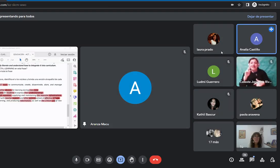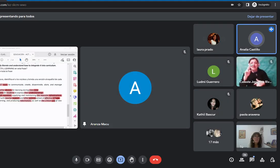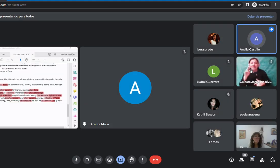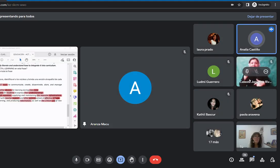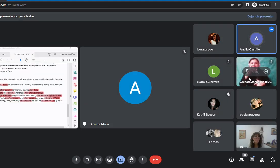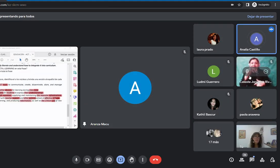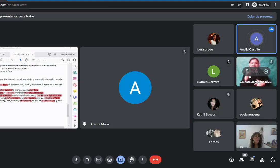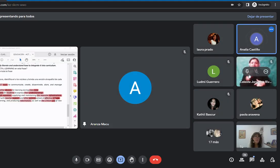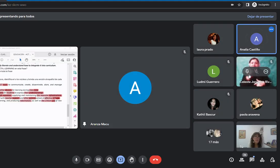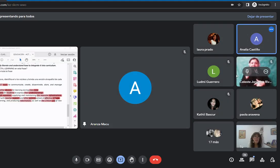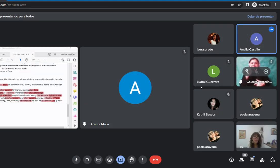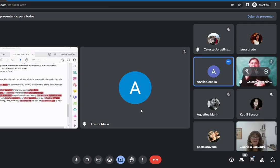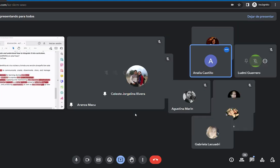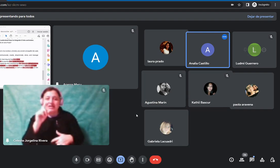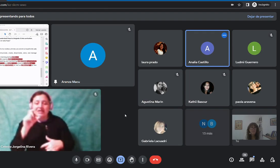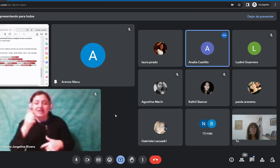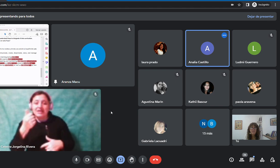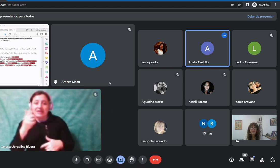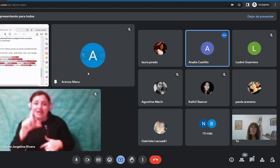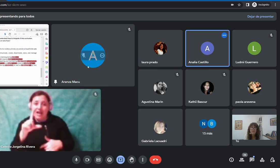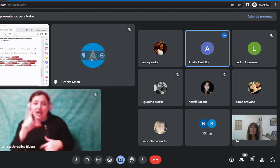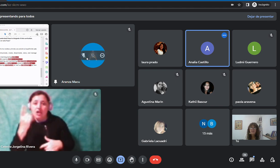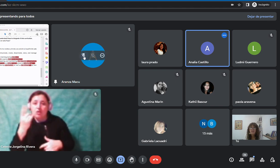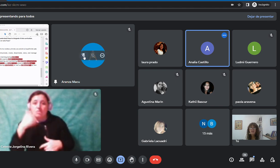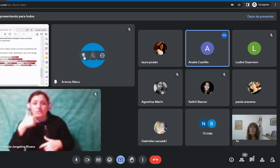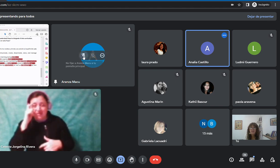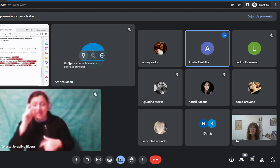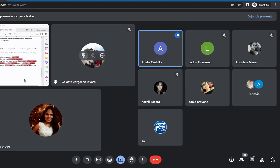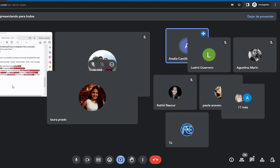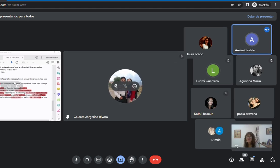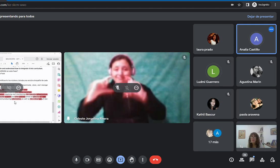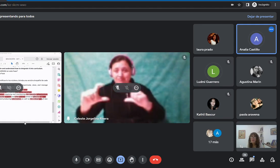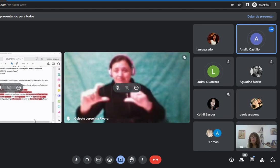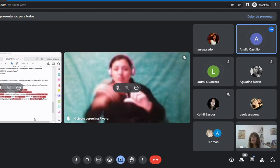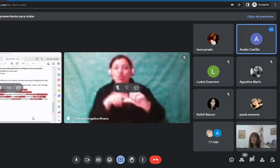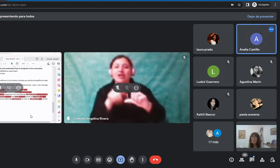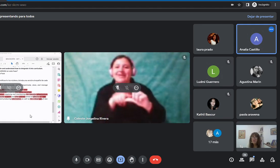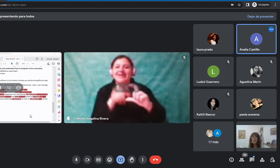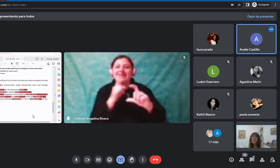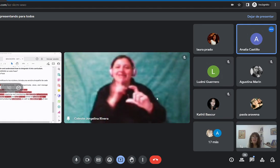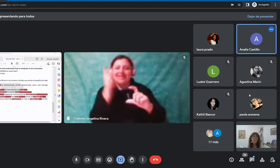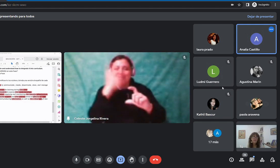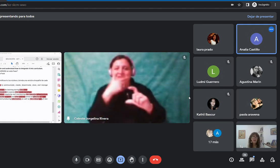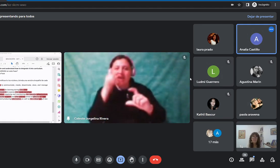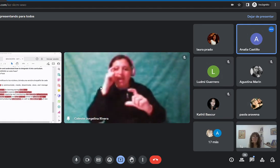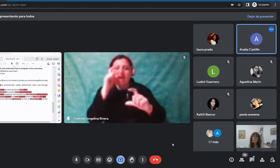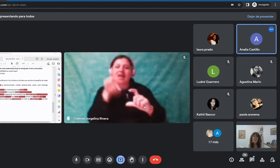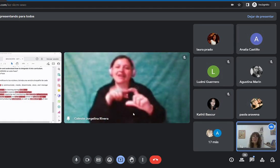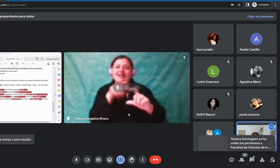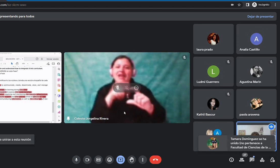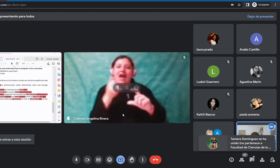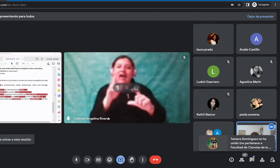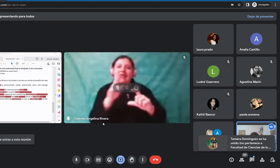Ajá, sí. Acá. Ahí está. Bien, estaba